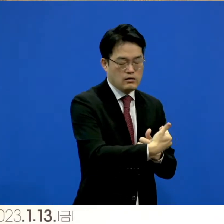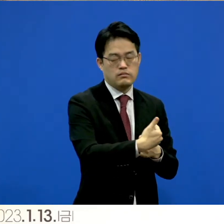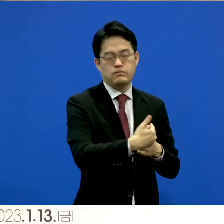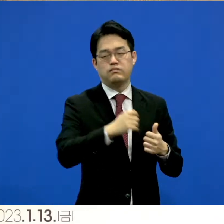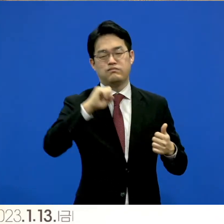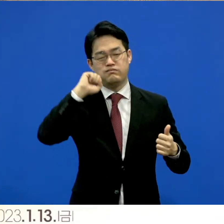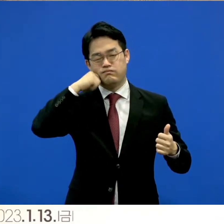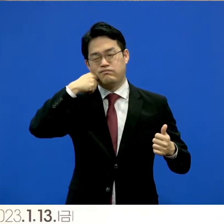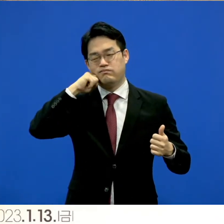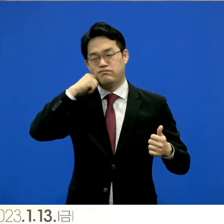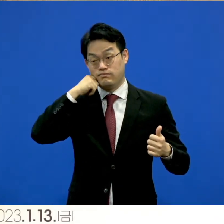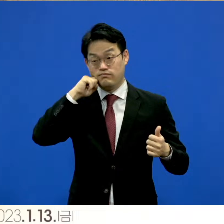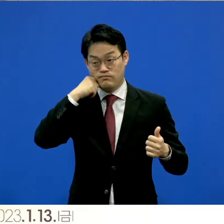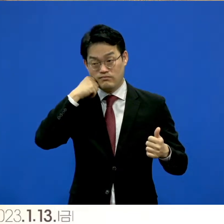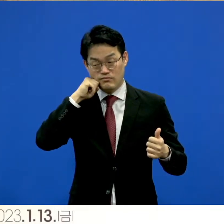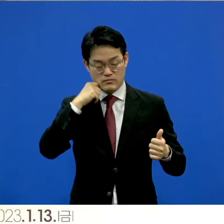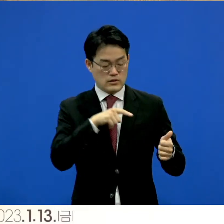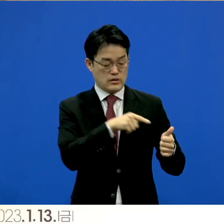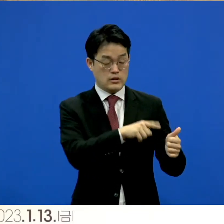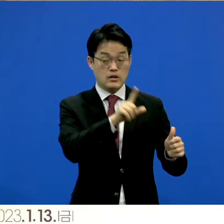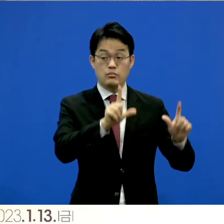근데 사실 이게 우리의 모습이었습니다.